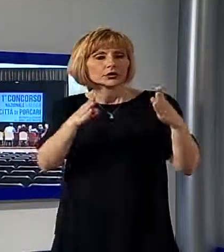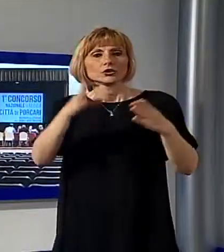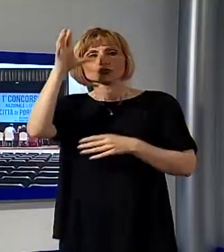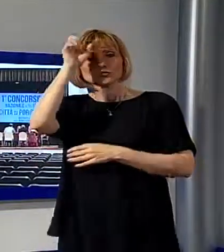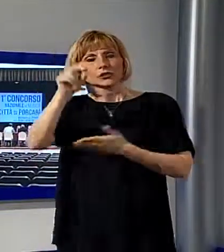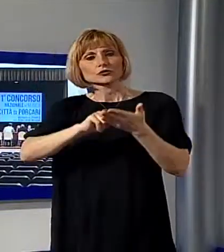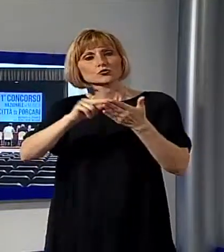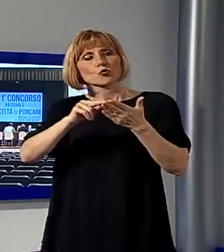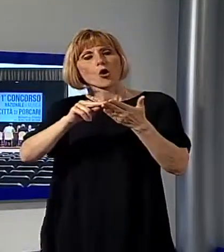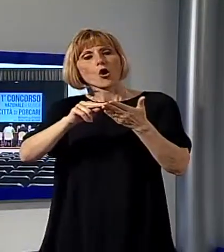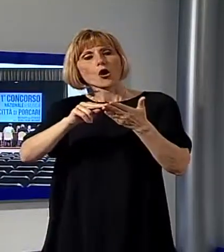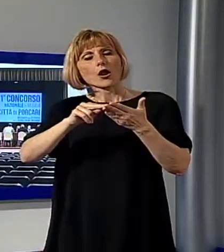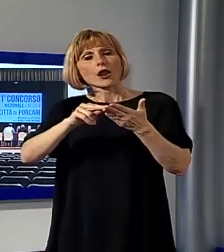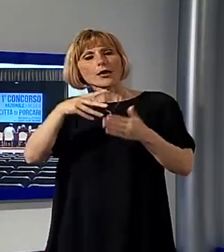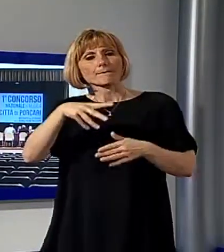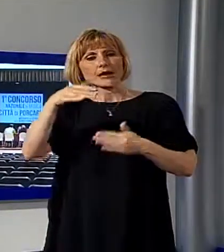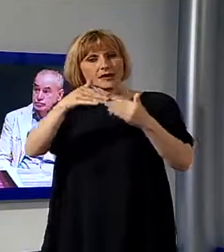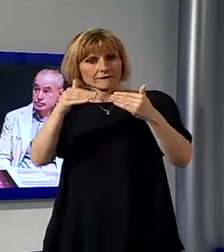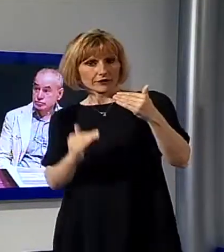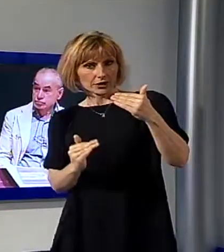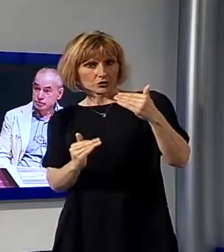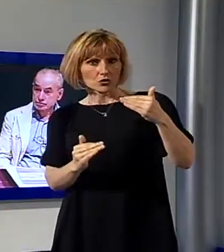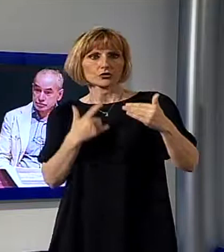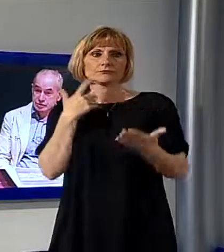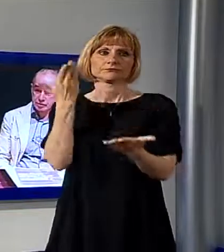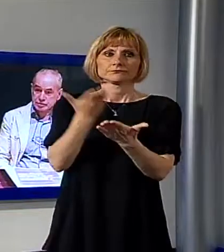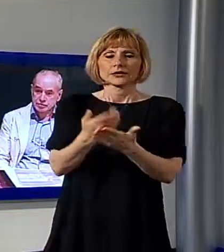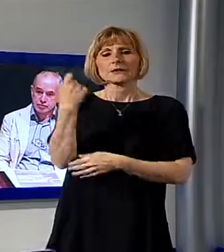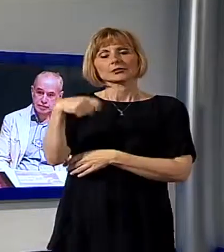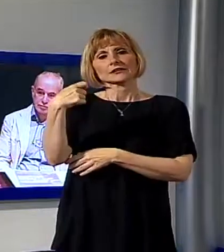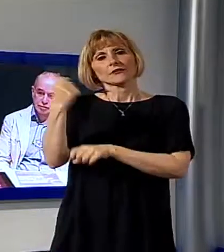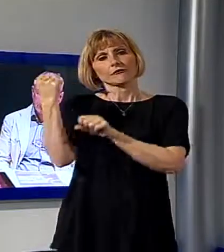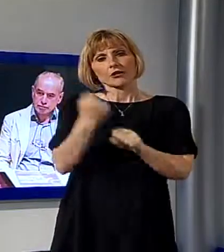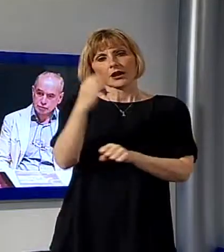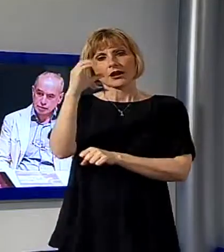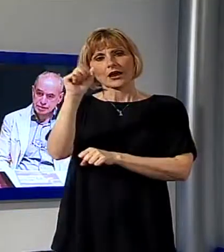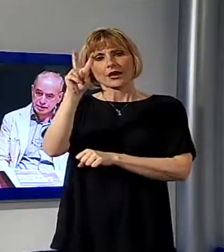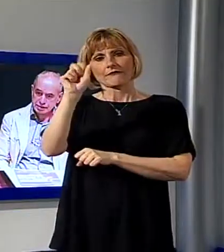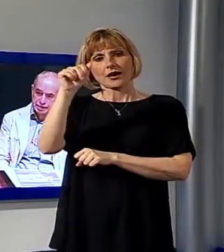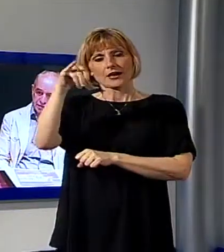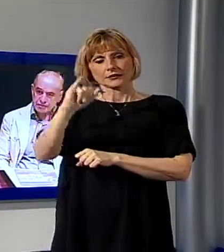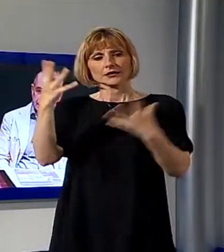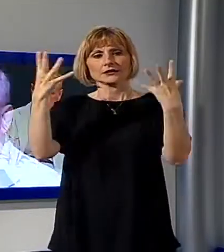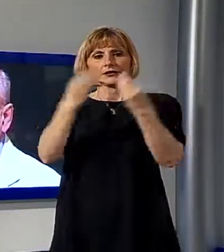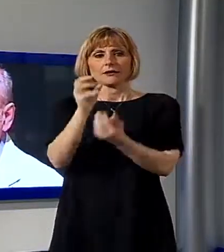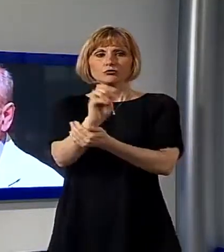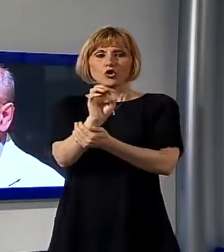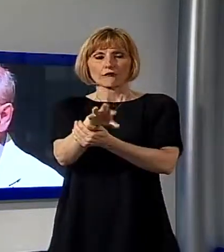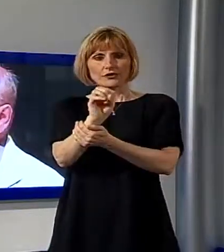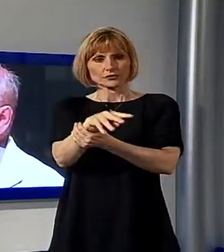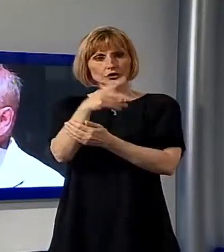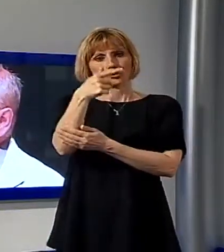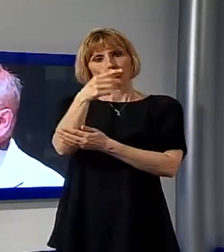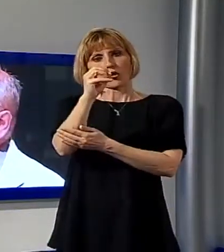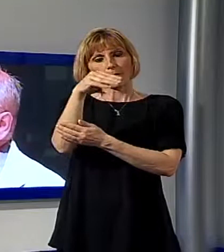medie e inferiori. L'iniziativa è stata presentata dal presidente della Fondazione Cavani, Alfredo Pierotti, insieme alla professoressa Anna